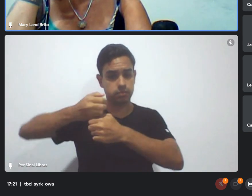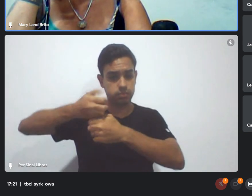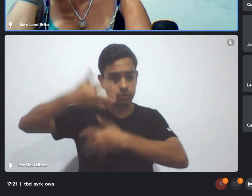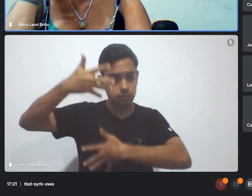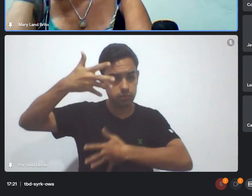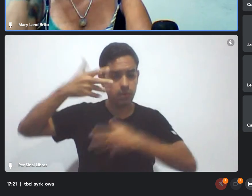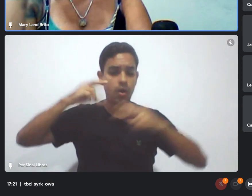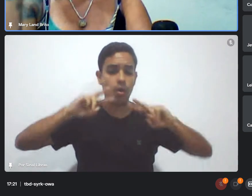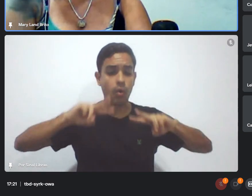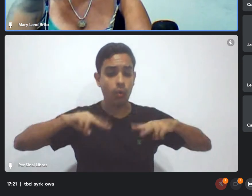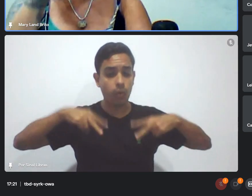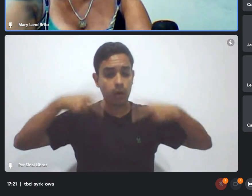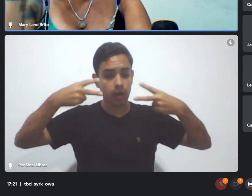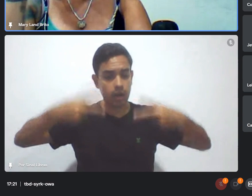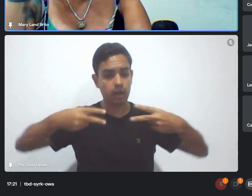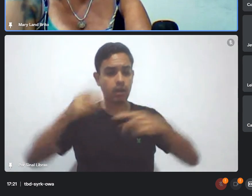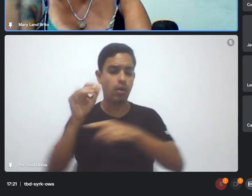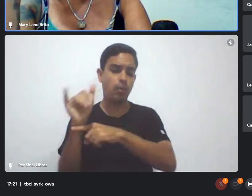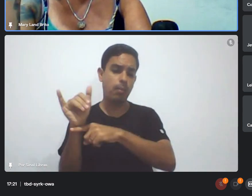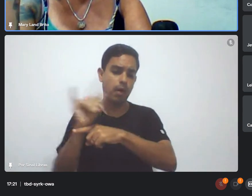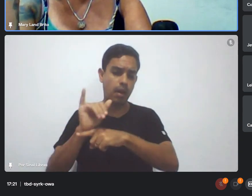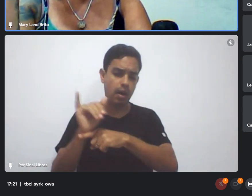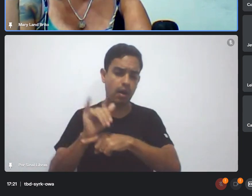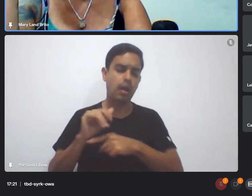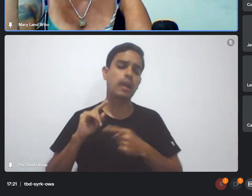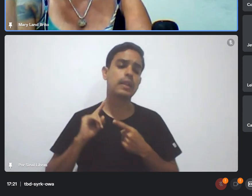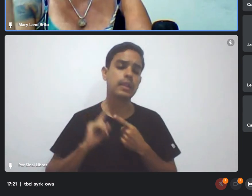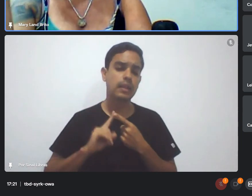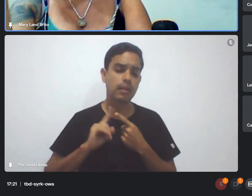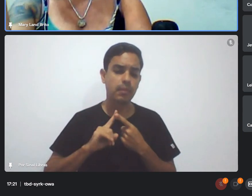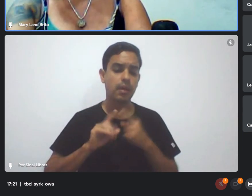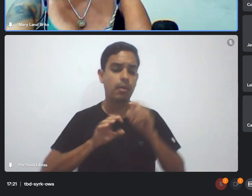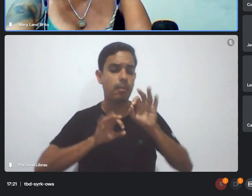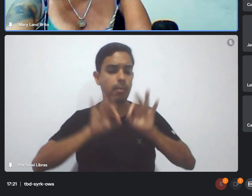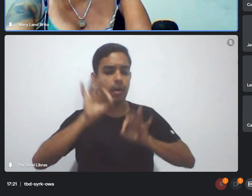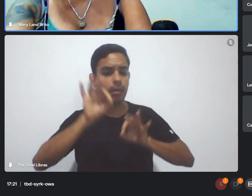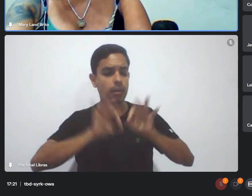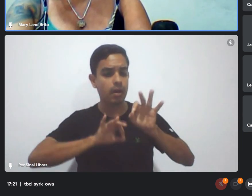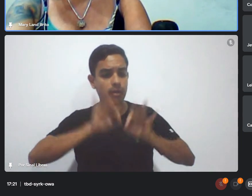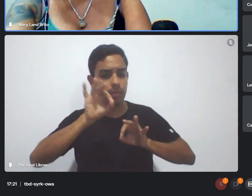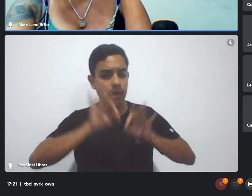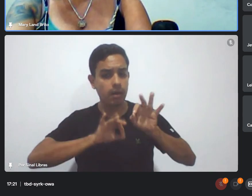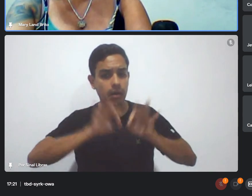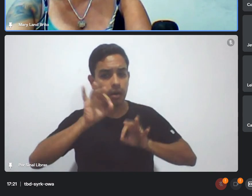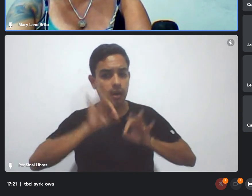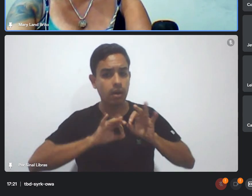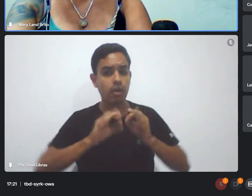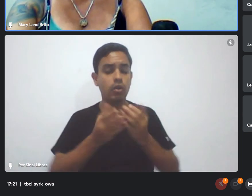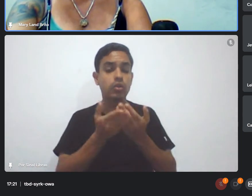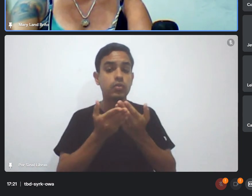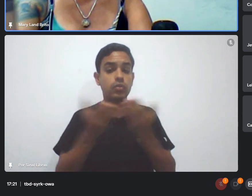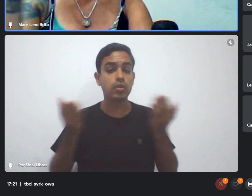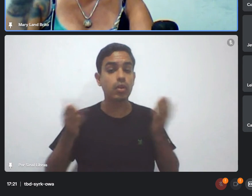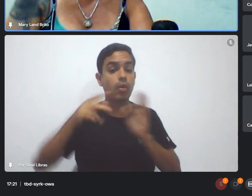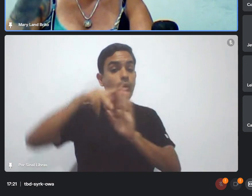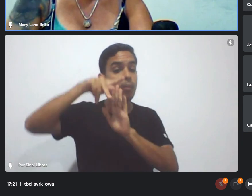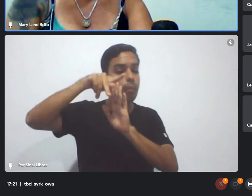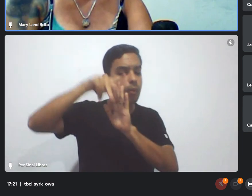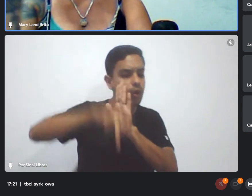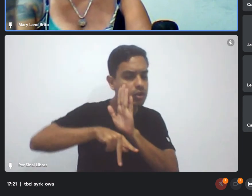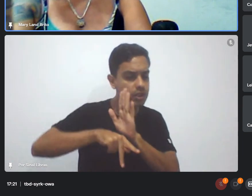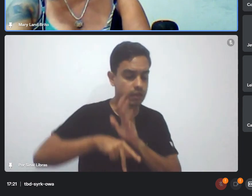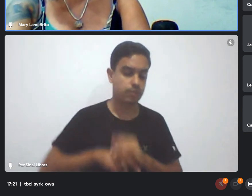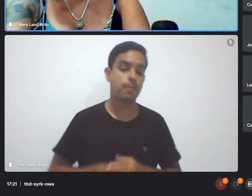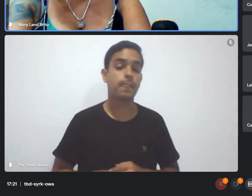esse material, vão preparando os projetos de vocês, mas os editais eles vão ser publicados entre os meses de